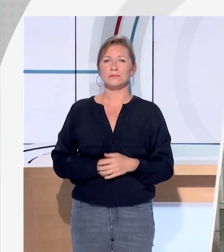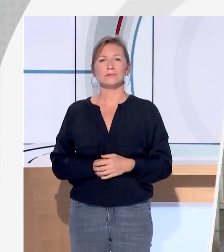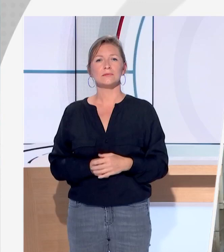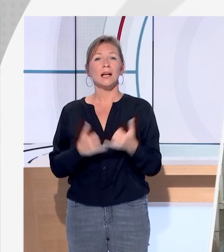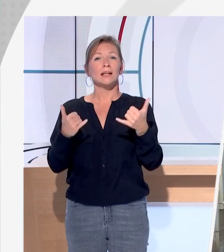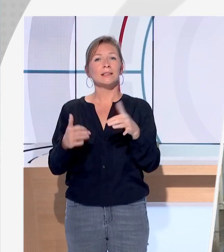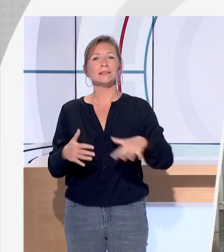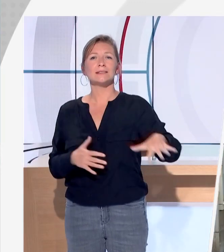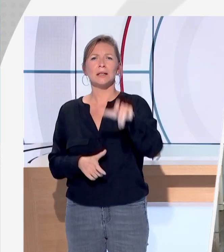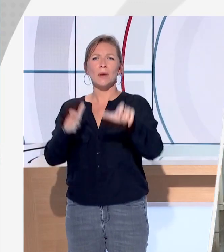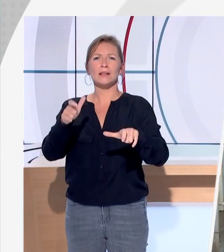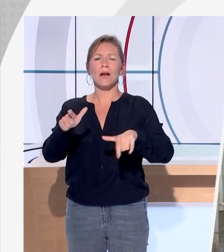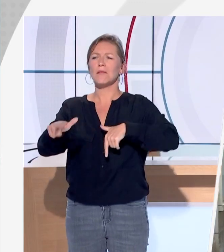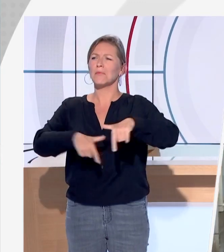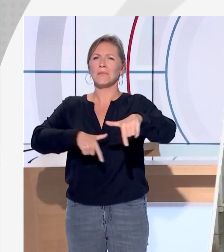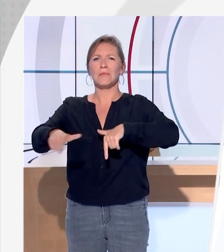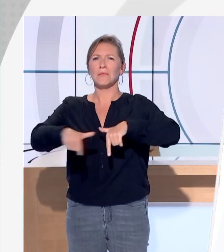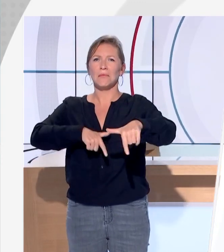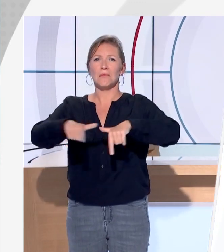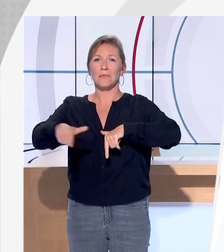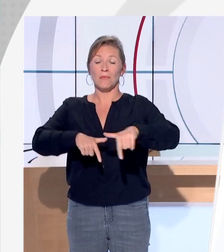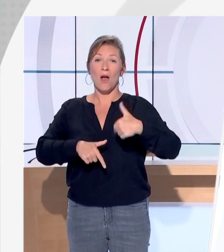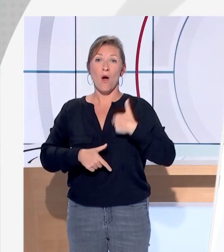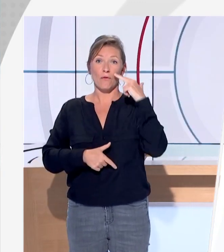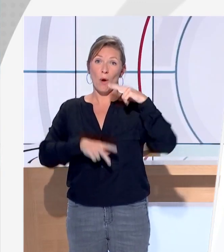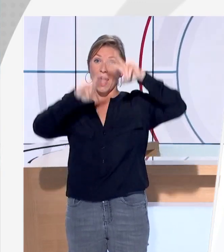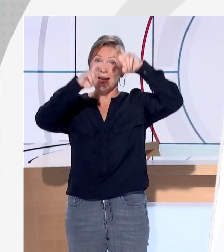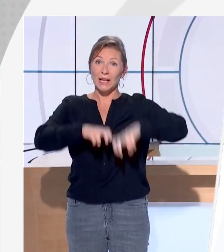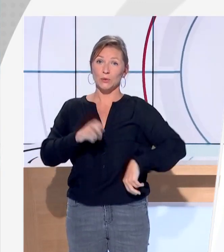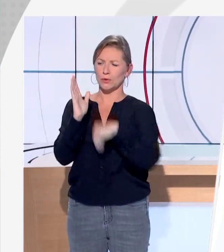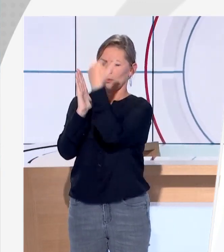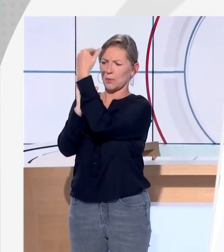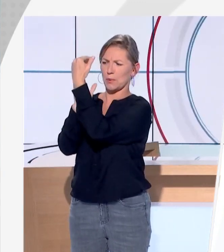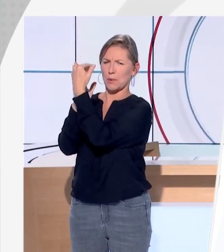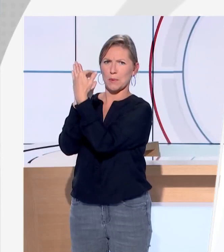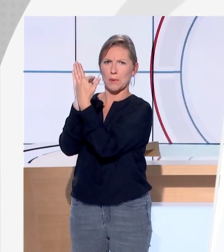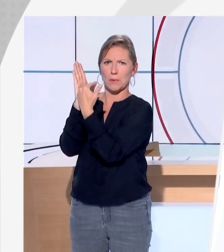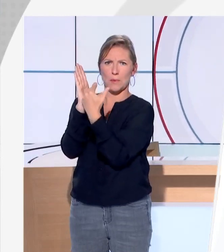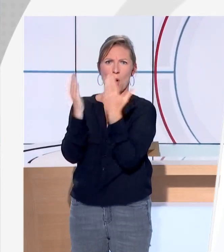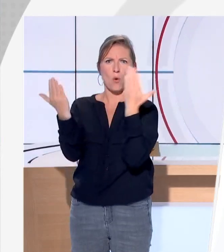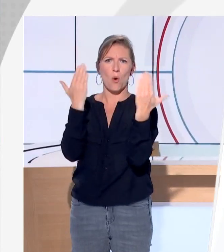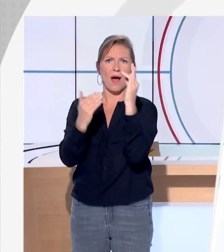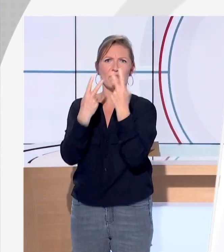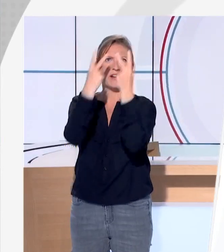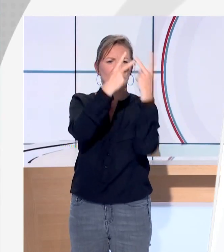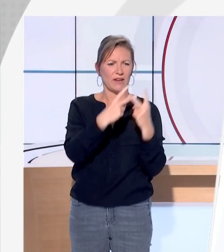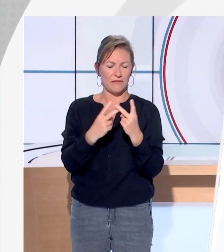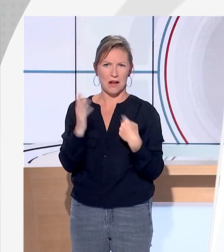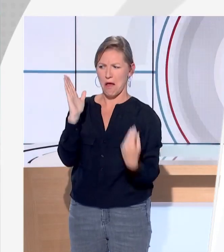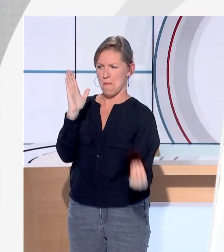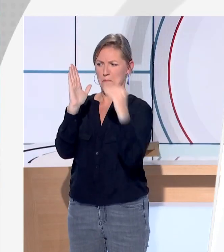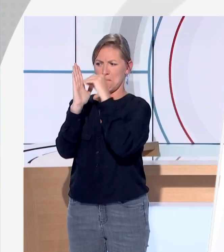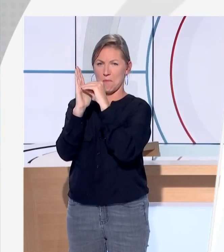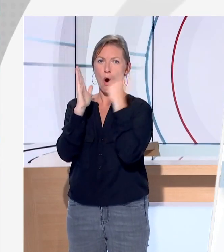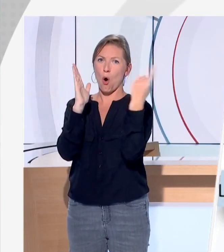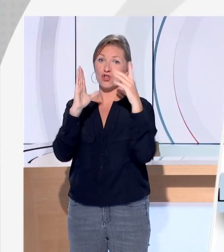Ici, les marcheurs sont rois, à en croire les résultats du premier baromètre des villes marchables en France. La commune s'est hissée sur la 3e marche du